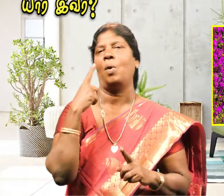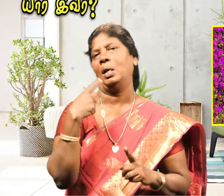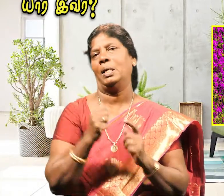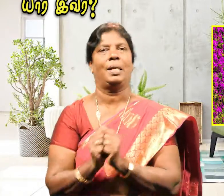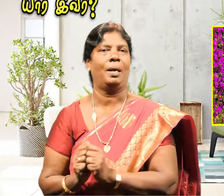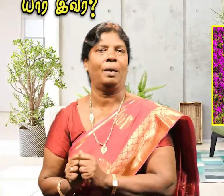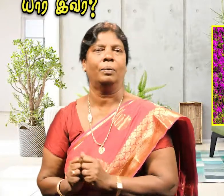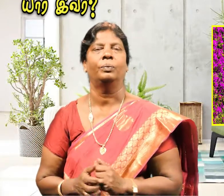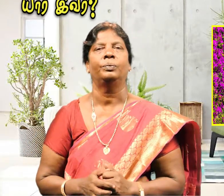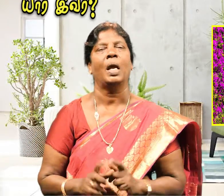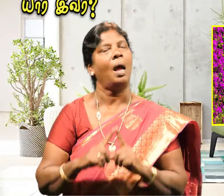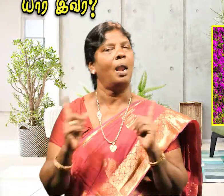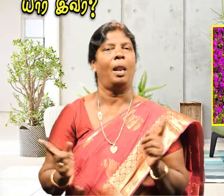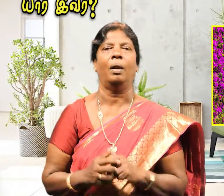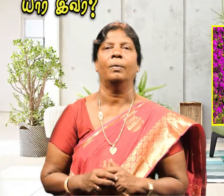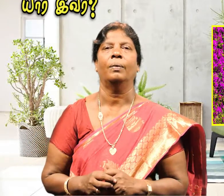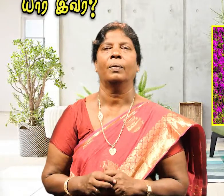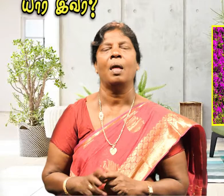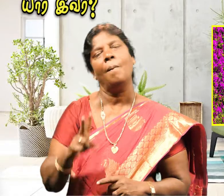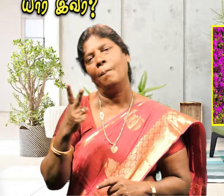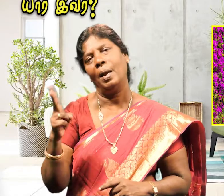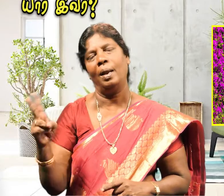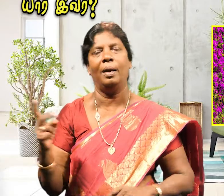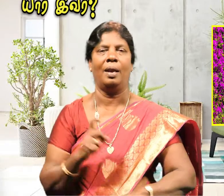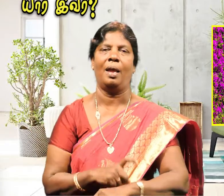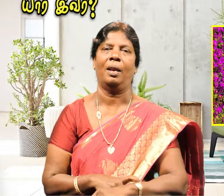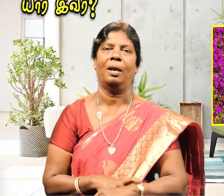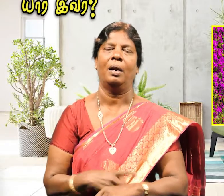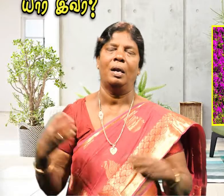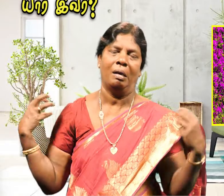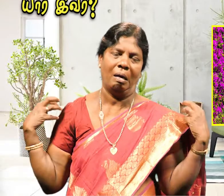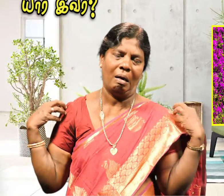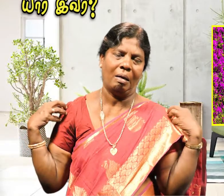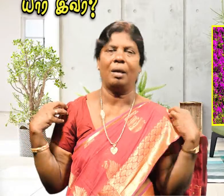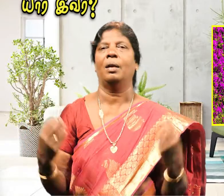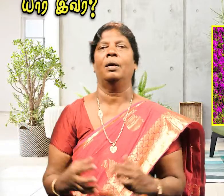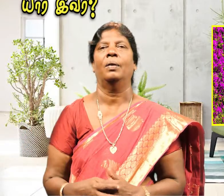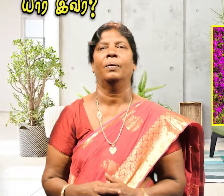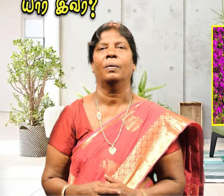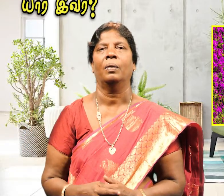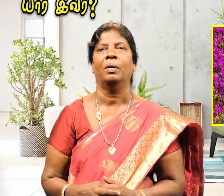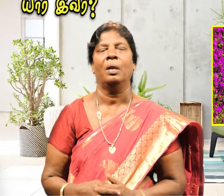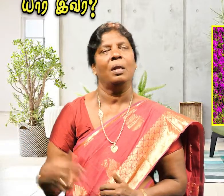பவுல் வாழ்ந்தார். ஆனால் பல நேரங்களிலே இந்த நெருக்கங்கள்